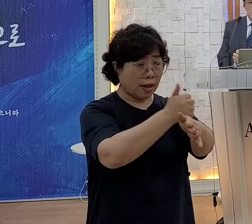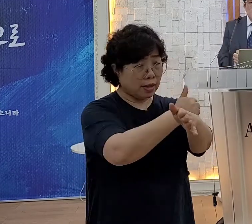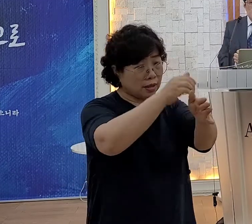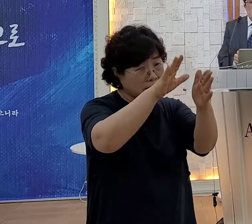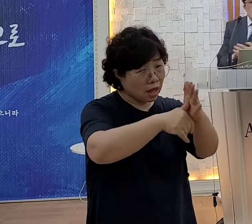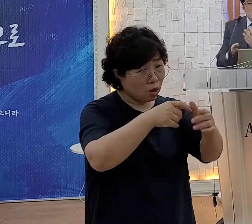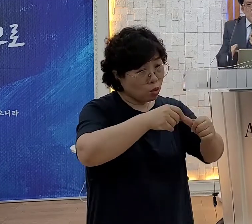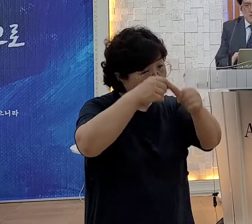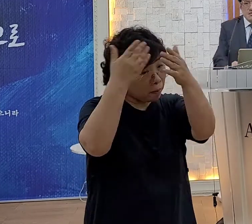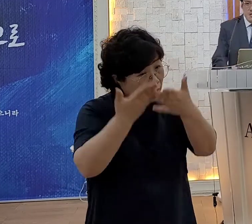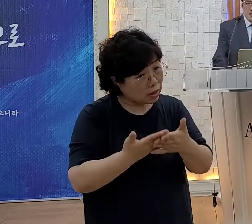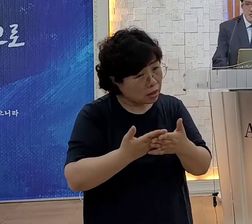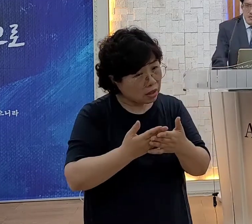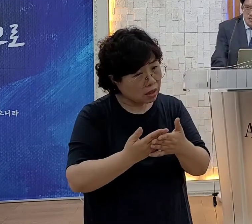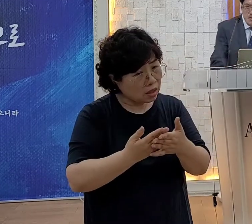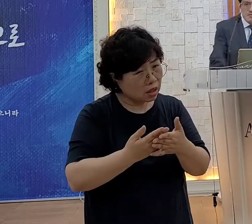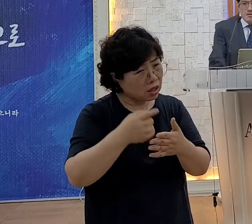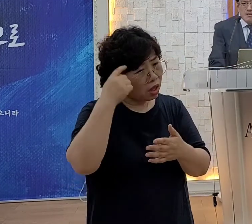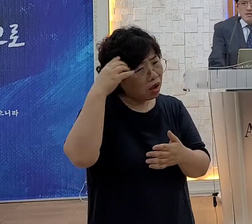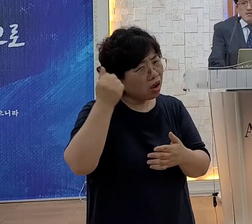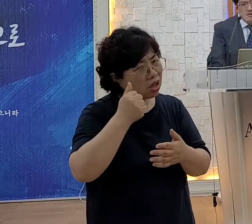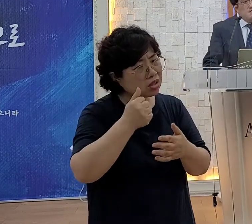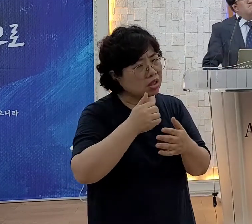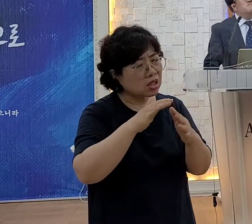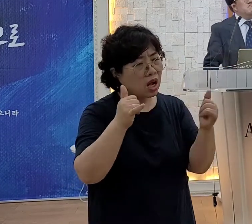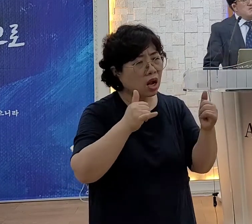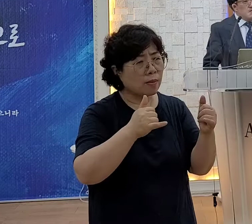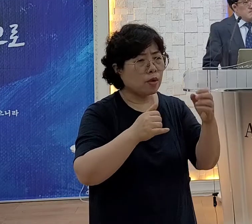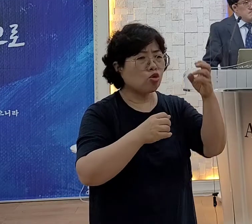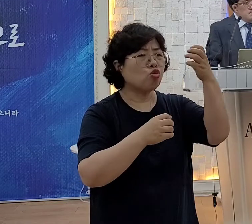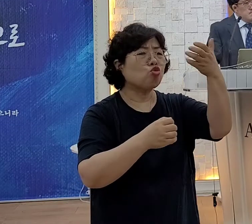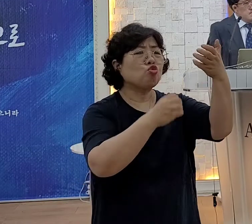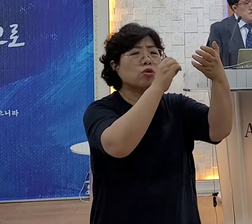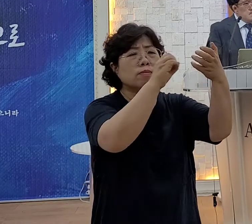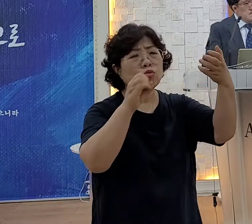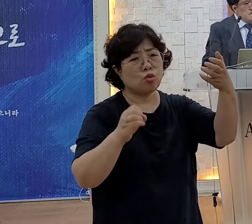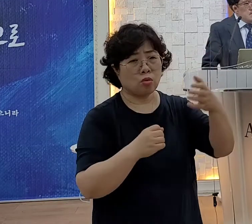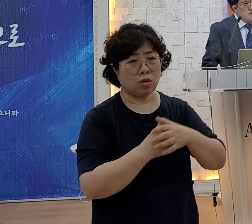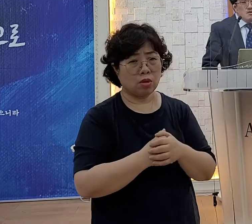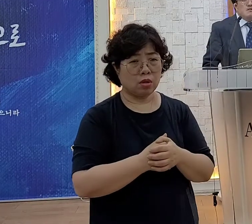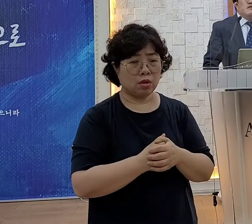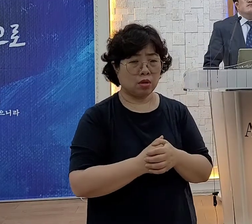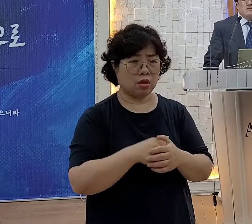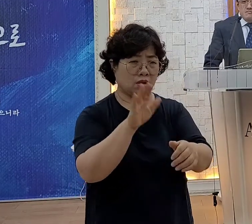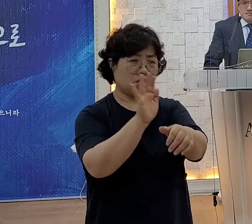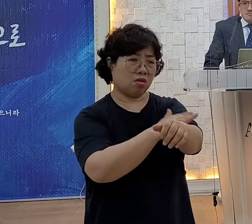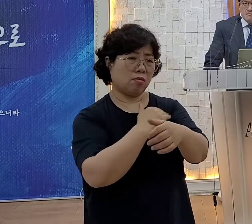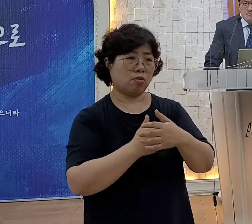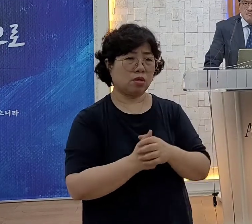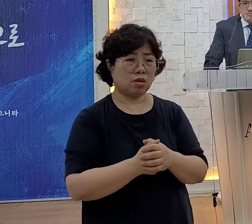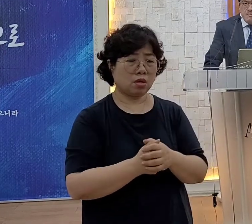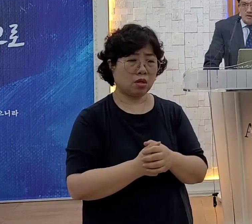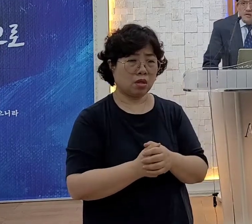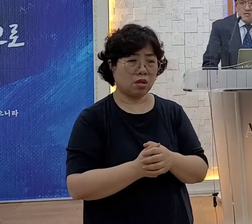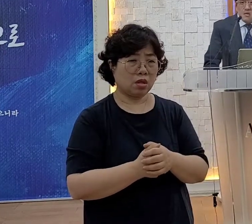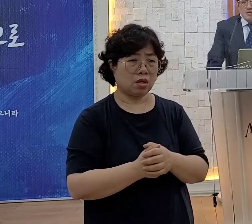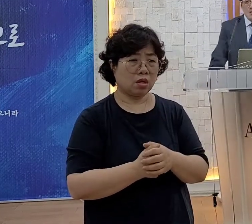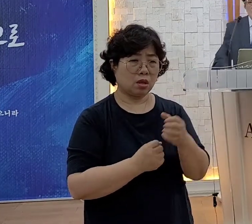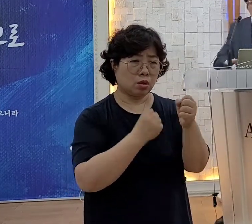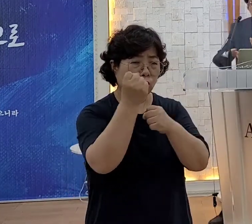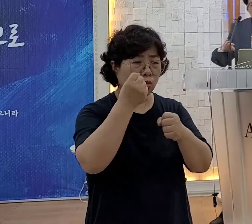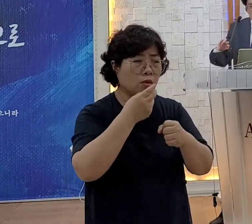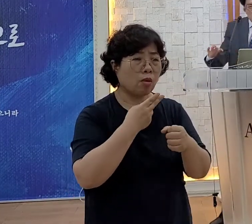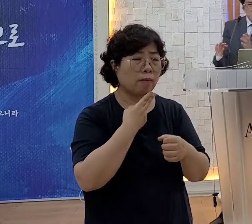거죠. 이렇게 인식되어 있는 이 생각들이 거의 90% 이상. 이걸 깨지 않으면 마지막